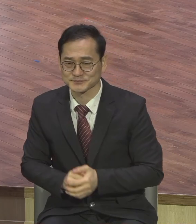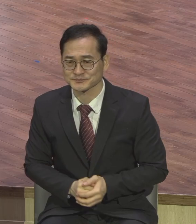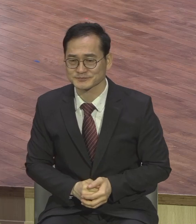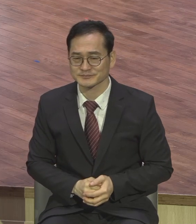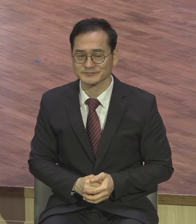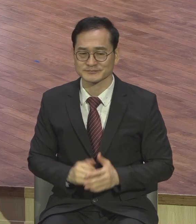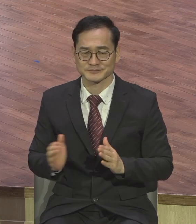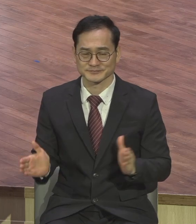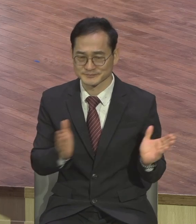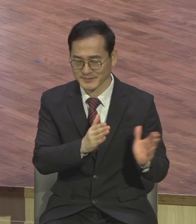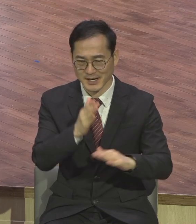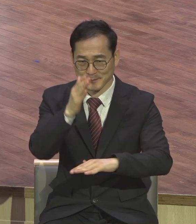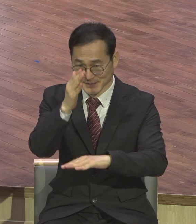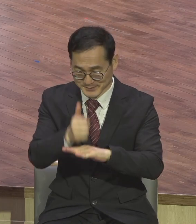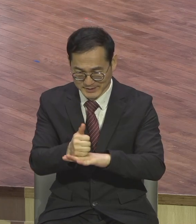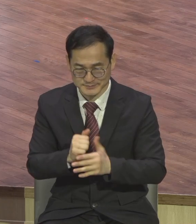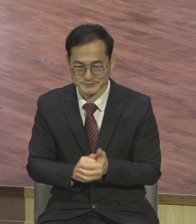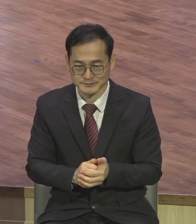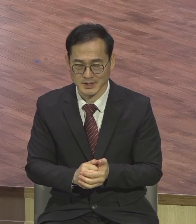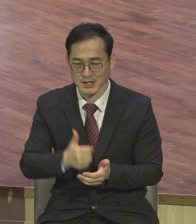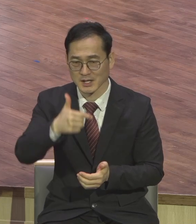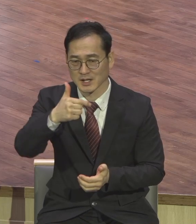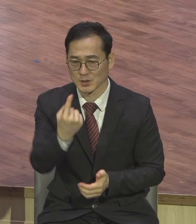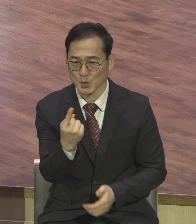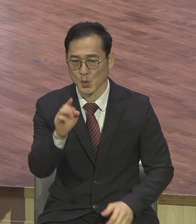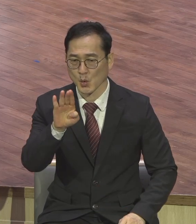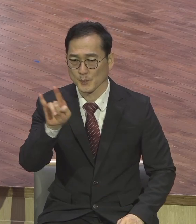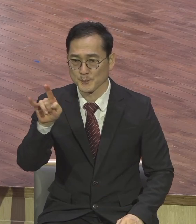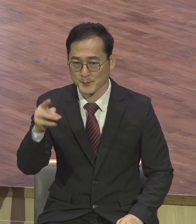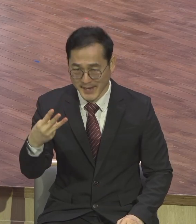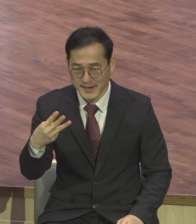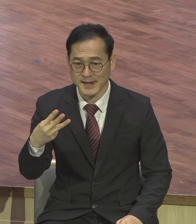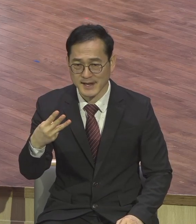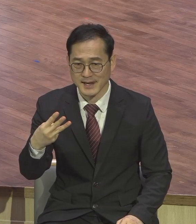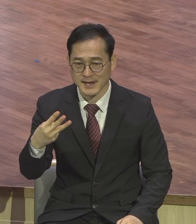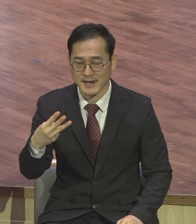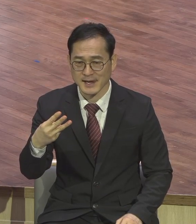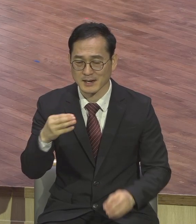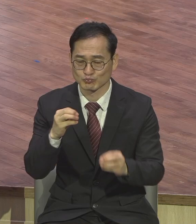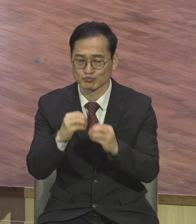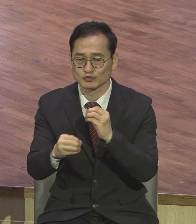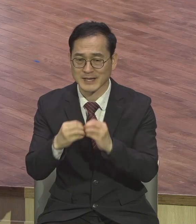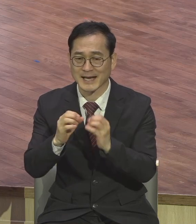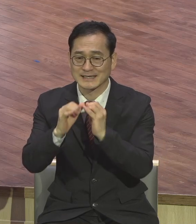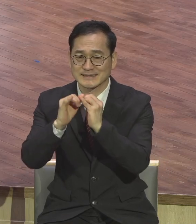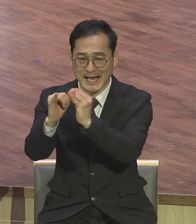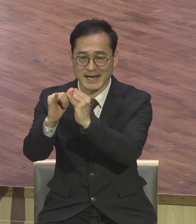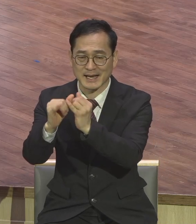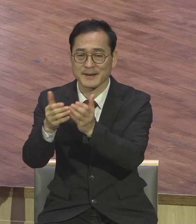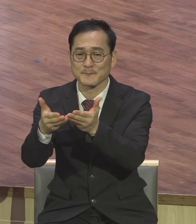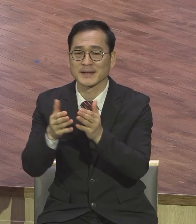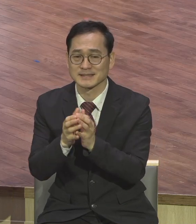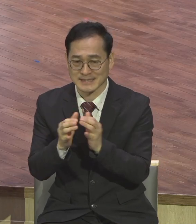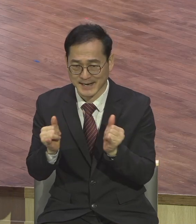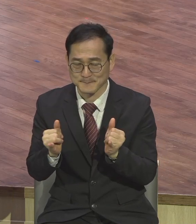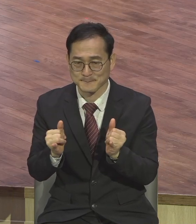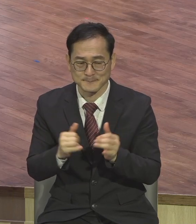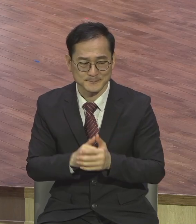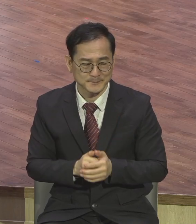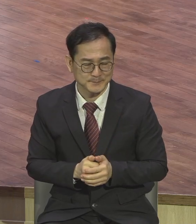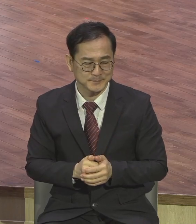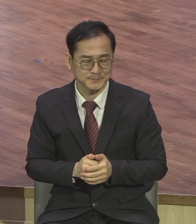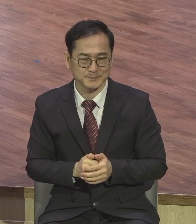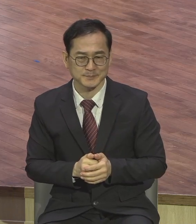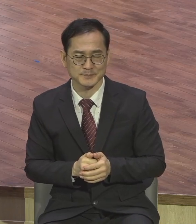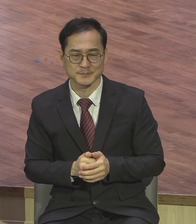결론입니다. 노벨 이 문학상 수상자 구 소련 단체제